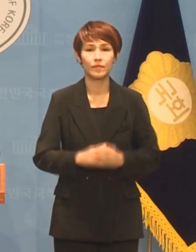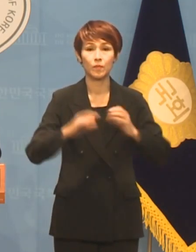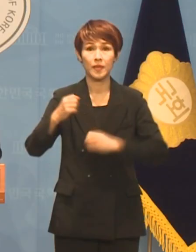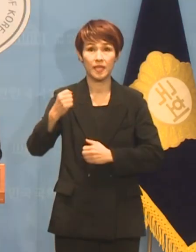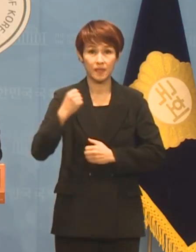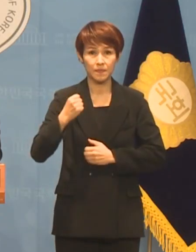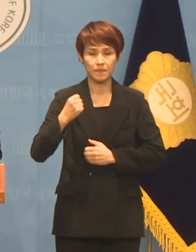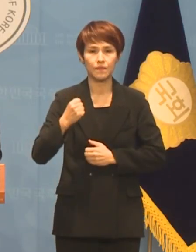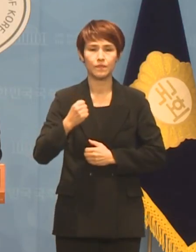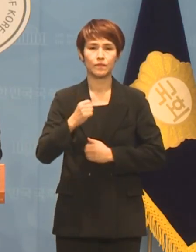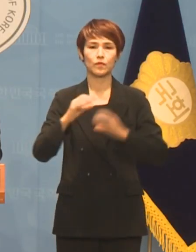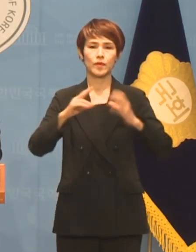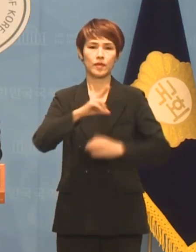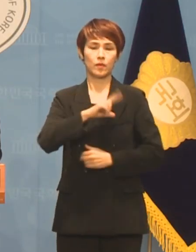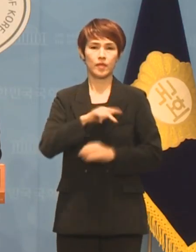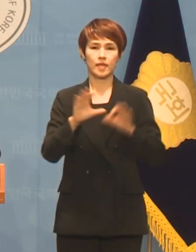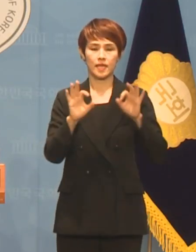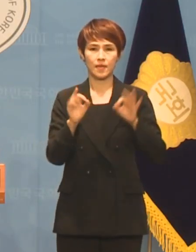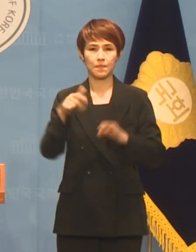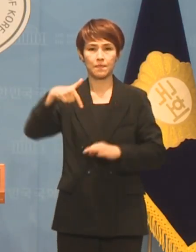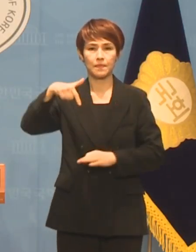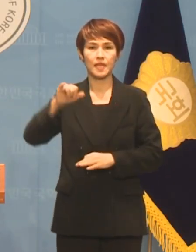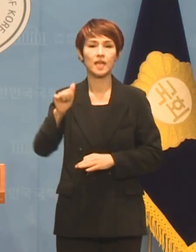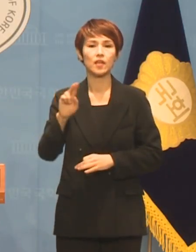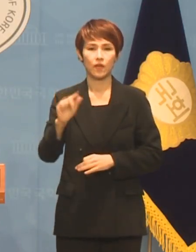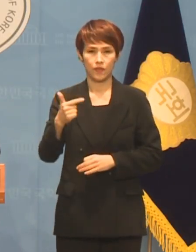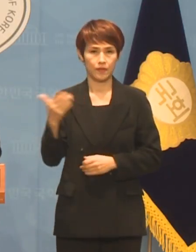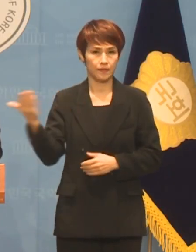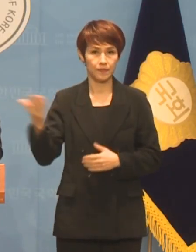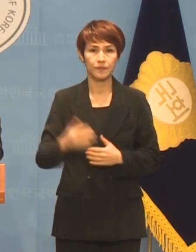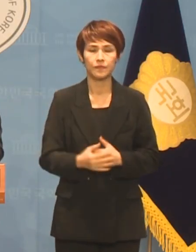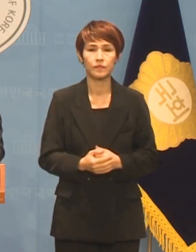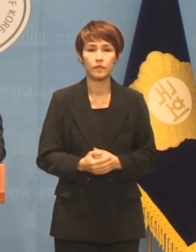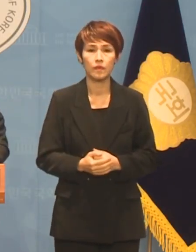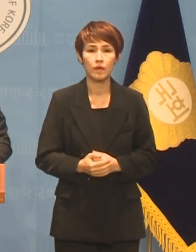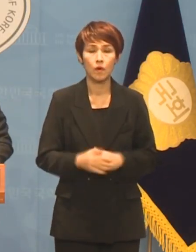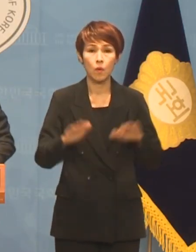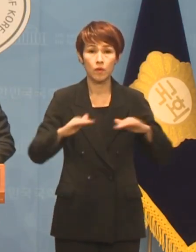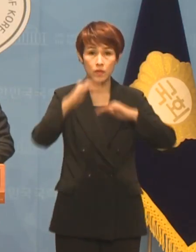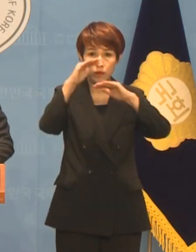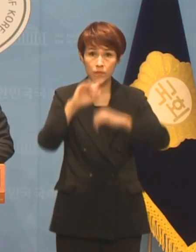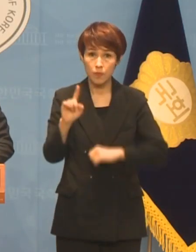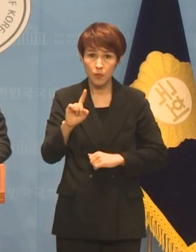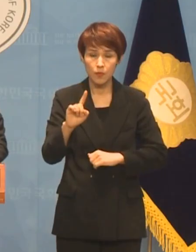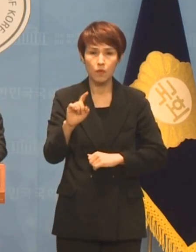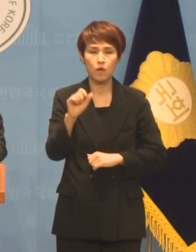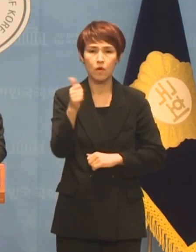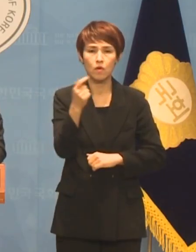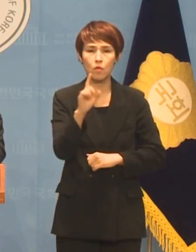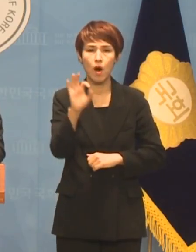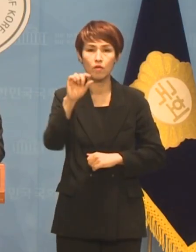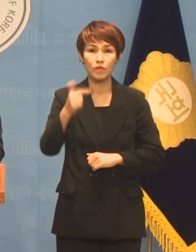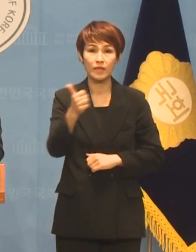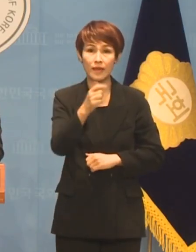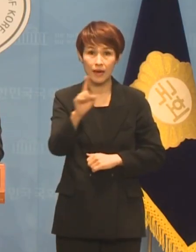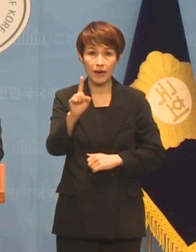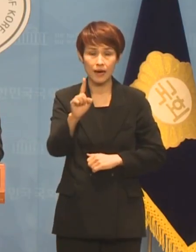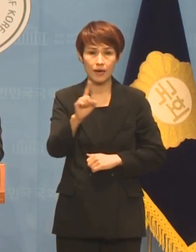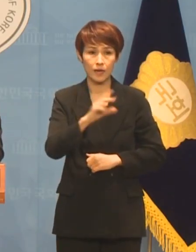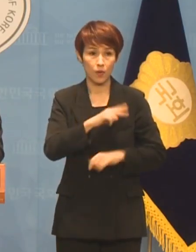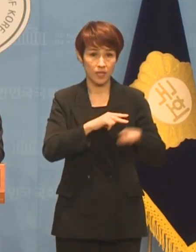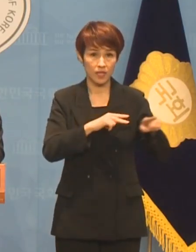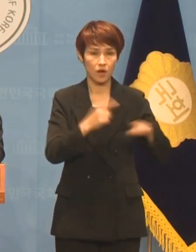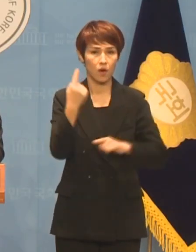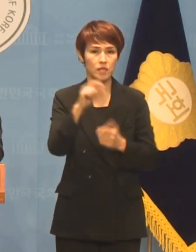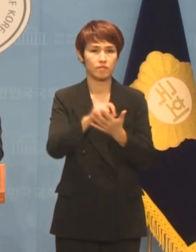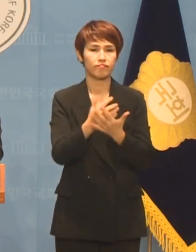국민의힘 소속 국회의원 김기현입니다. 오늘 황운하 의원이 어저께